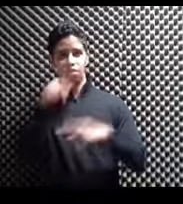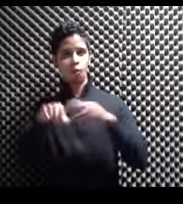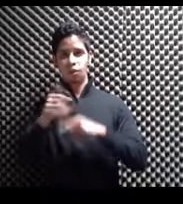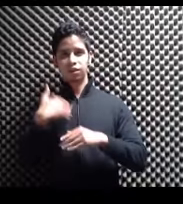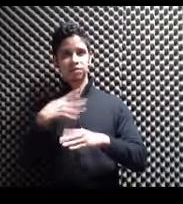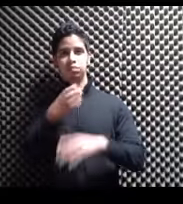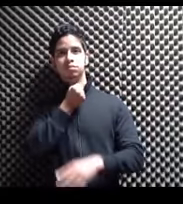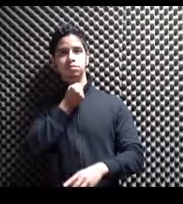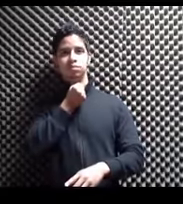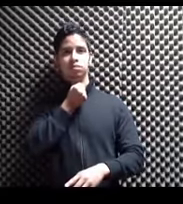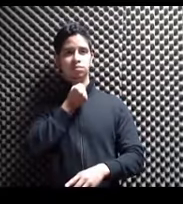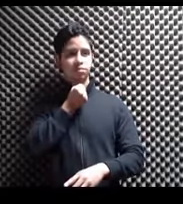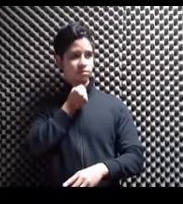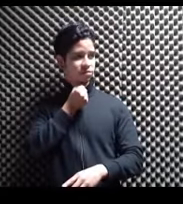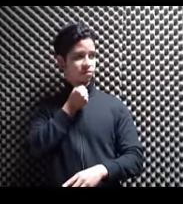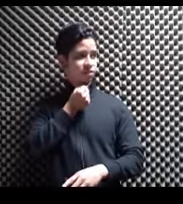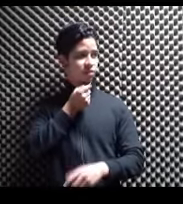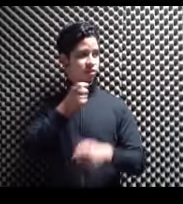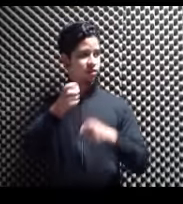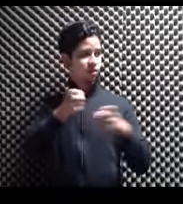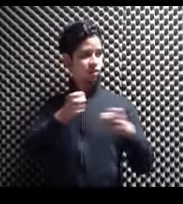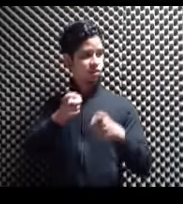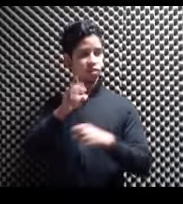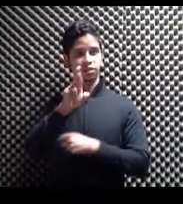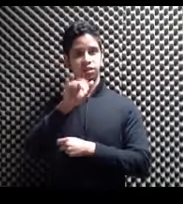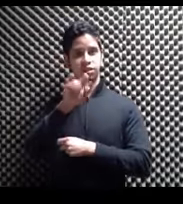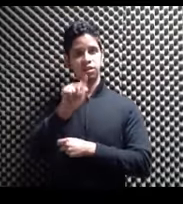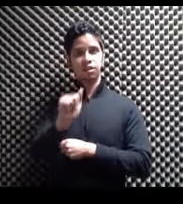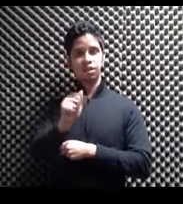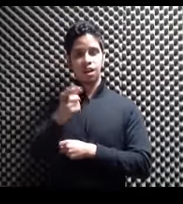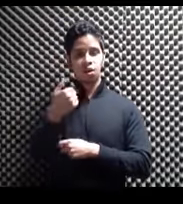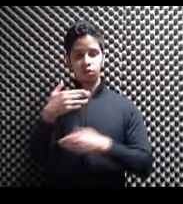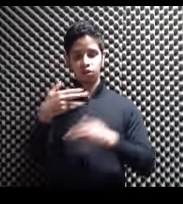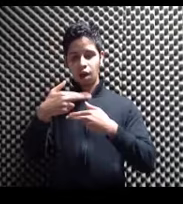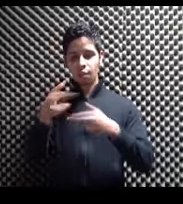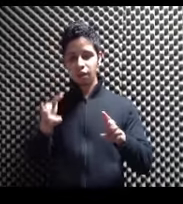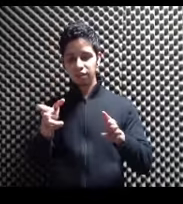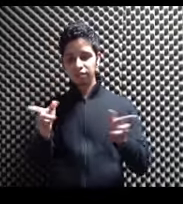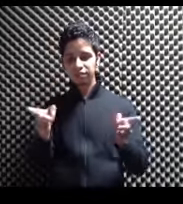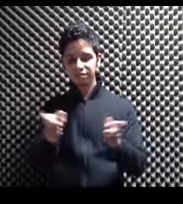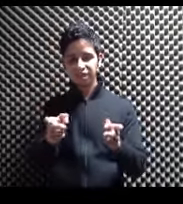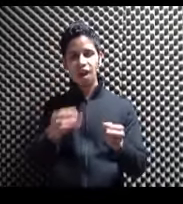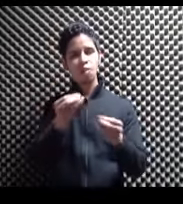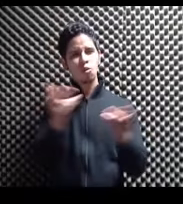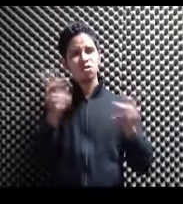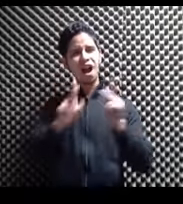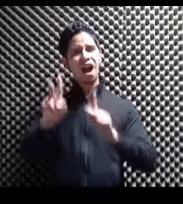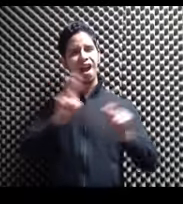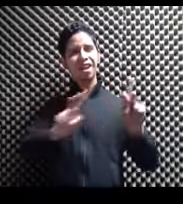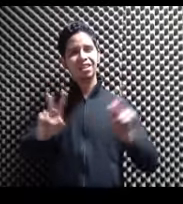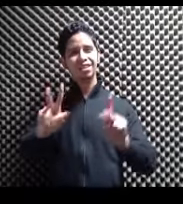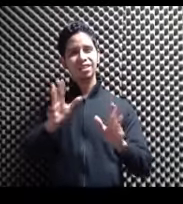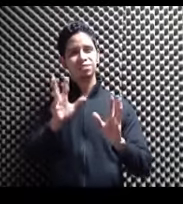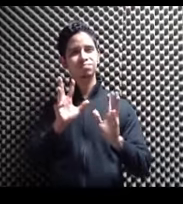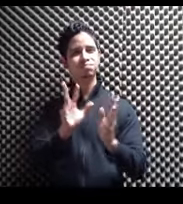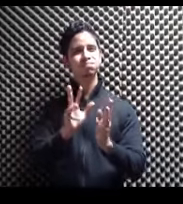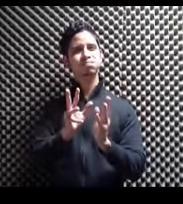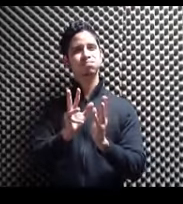Controlado es un espacio tan pequeño y tanta gente. Y la bombucha y parió la